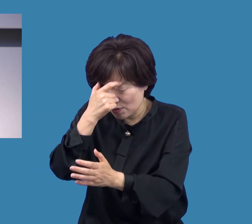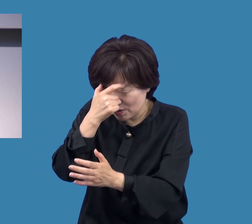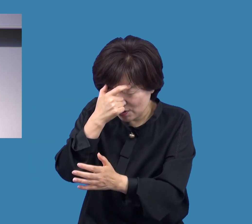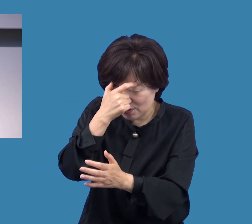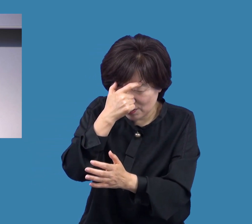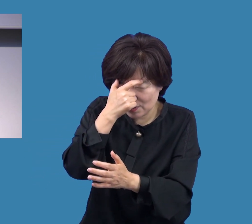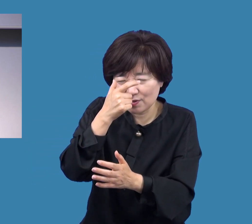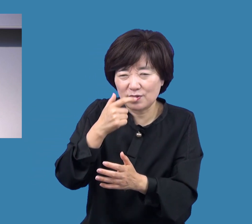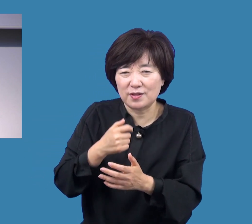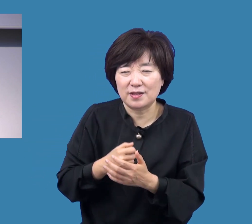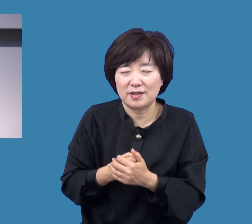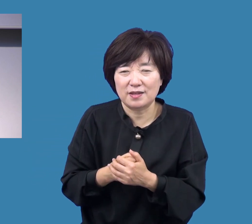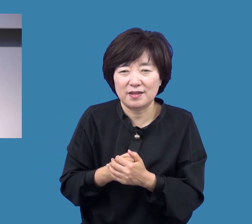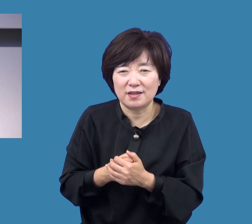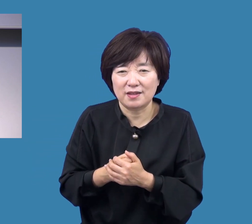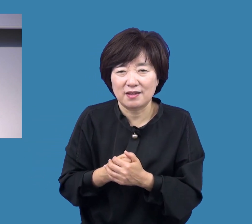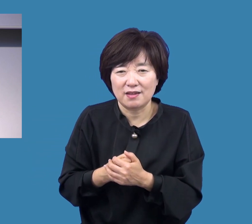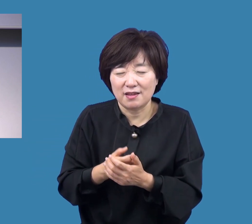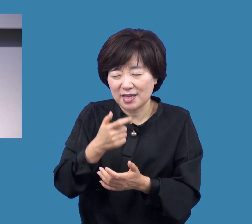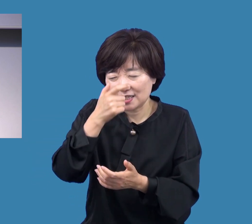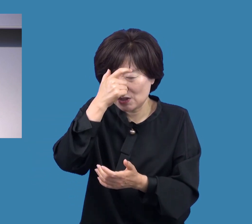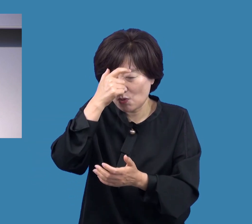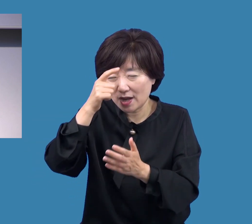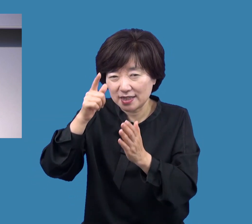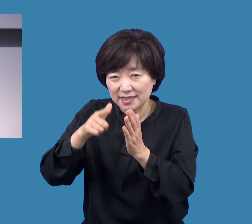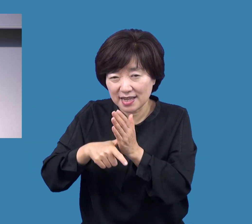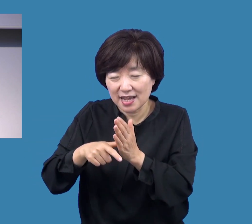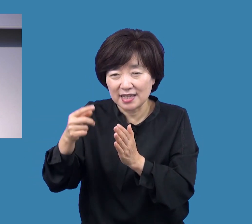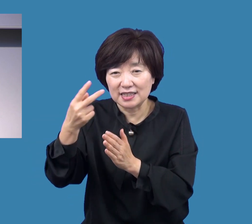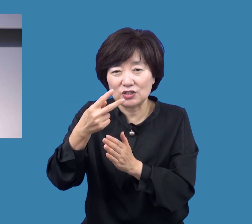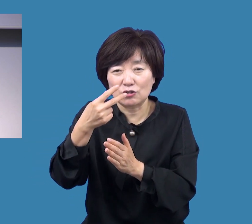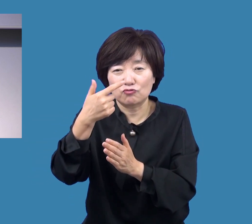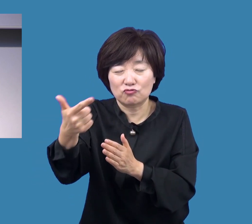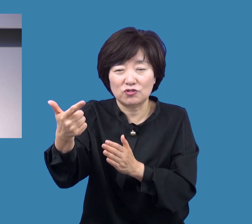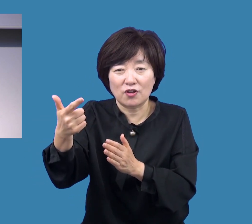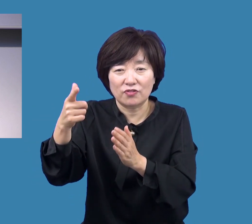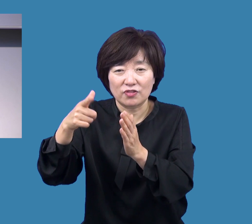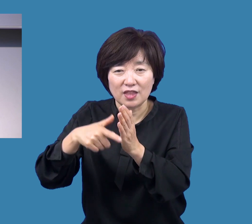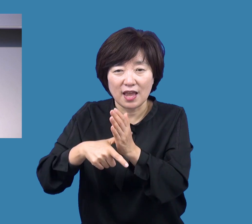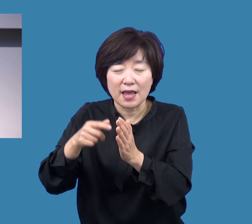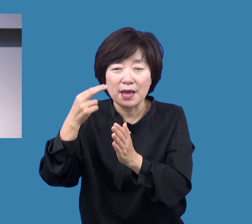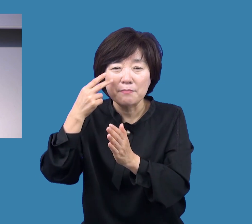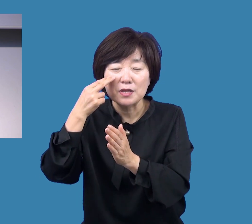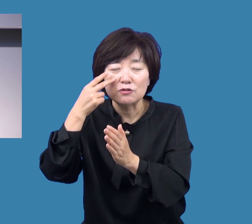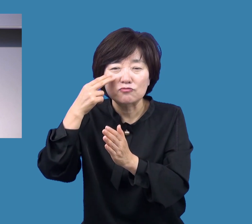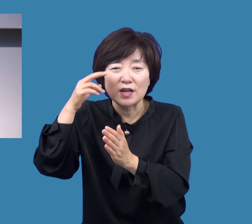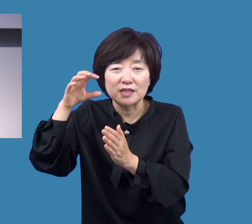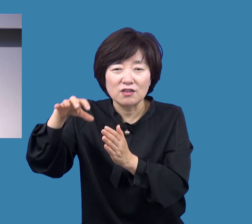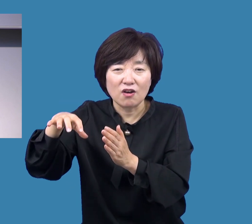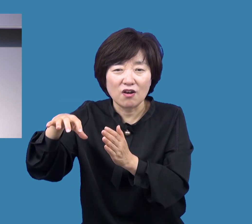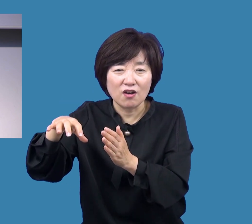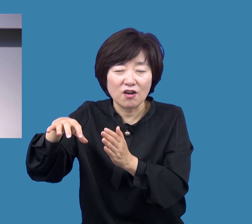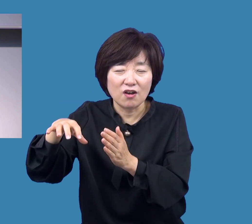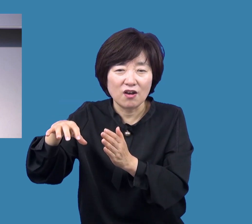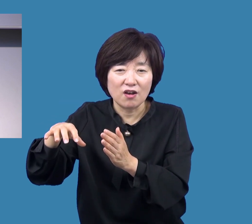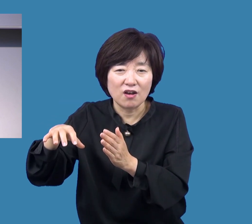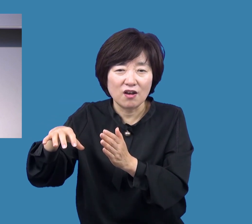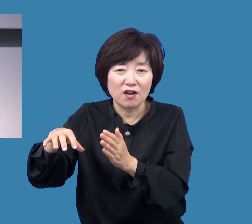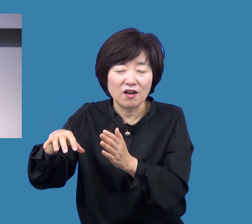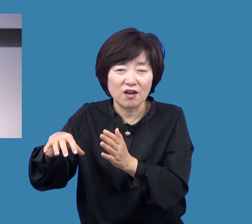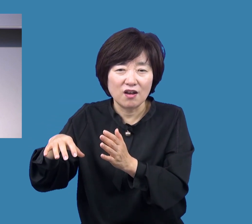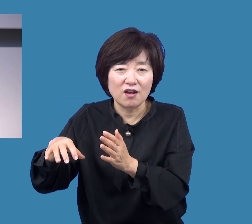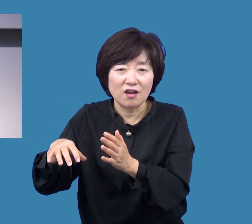있었습니다. 그렇게 기도하는 중에 2006년도로 넘어가면서 제가 미국에서 아까 얘기했던 그